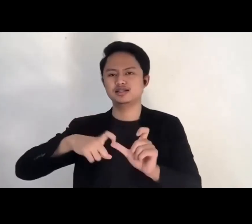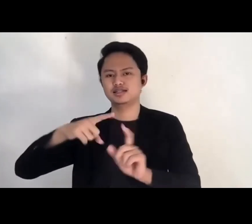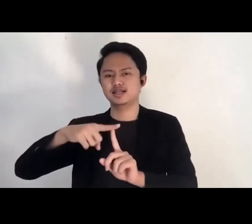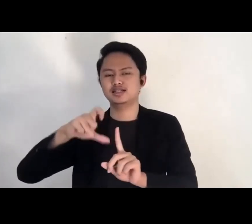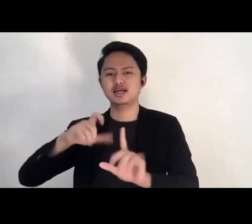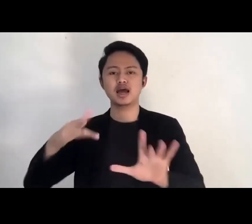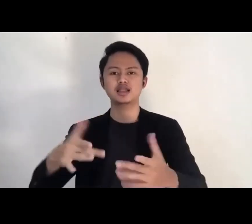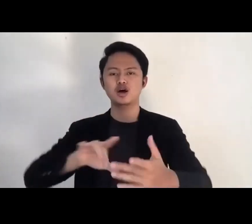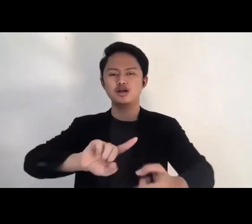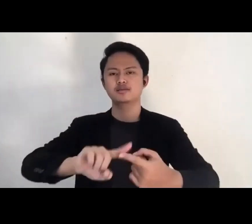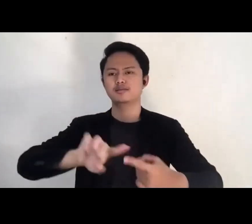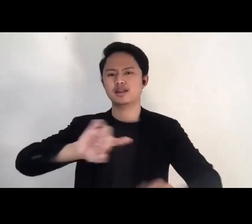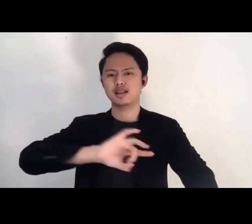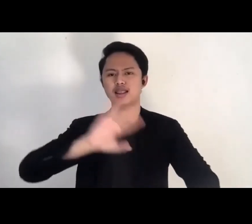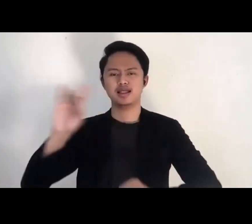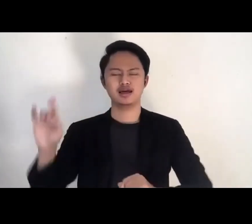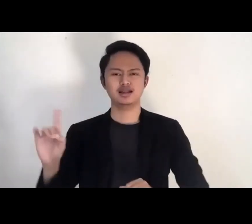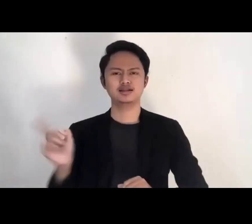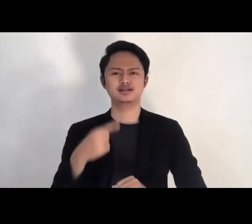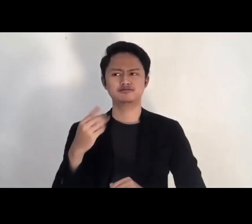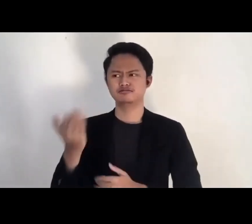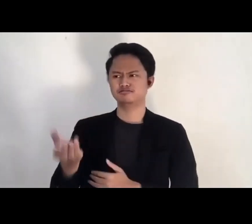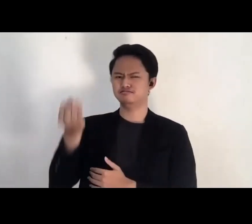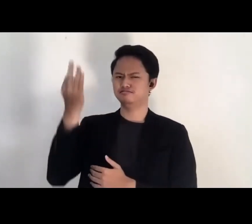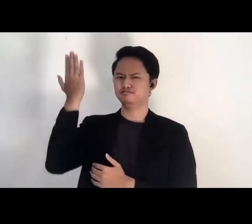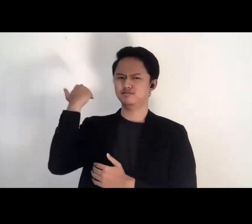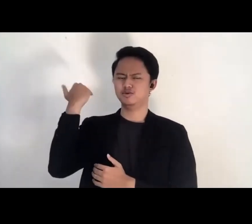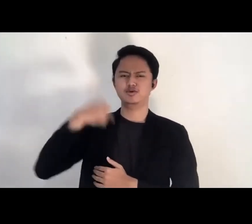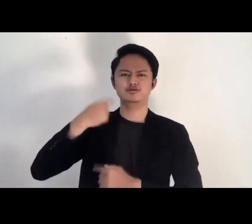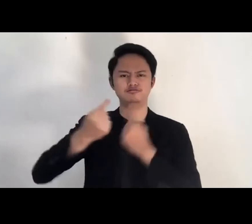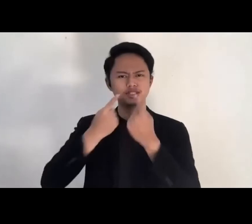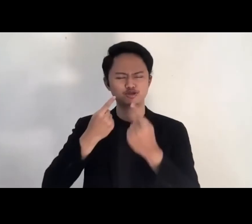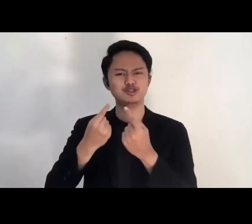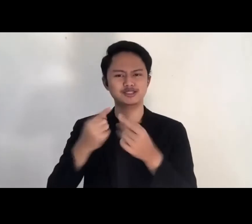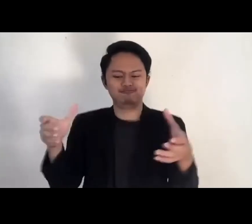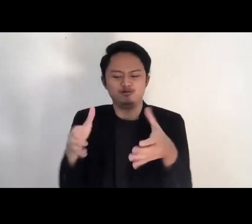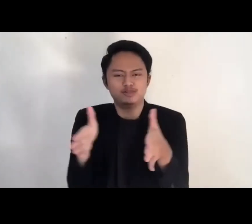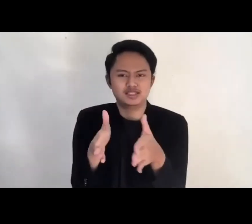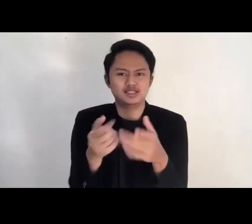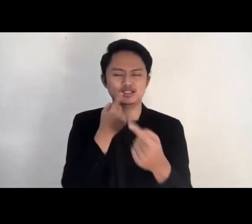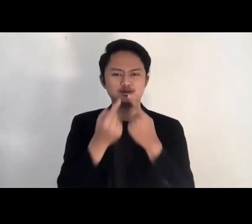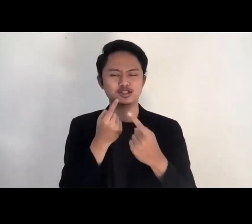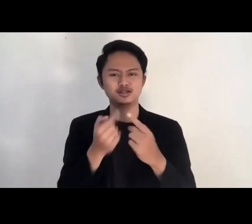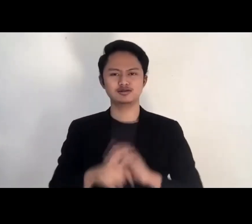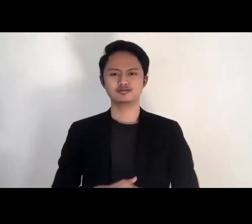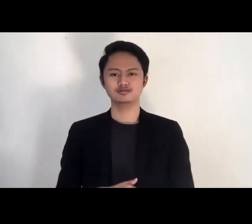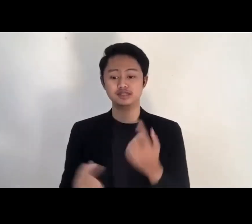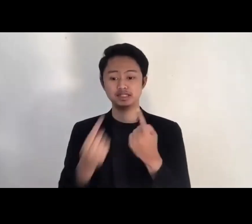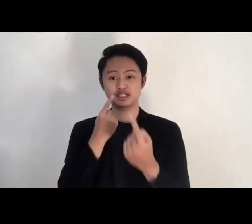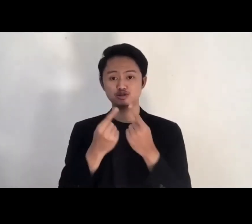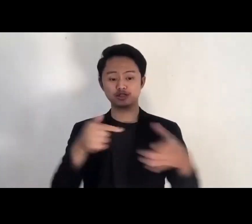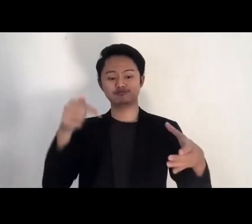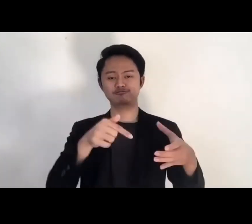dalamnya, kami yang lalu melakukan diskusi kecil. Dalam diskusi itu kami coba membedah